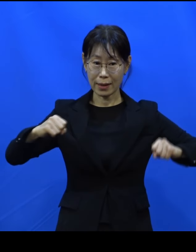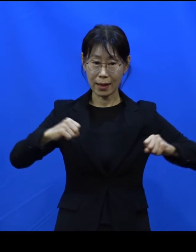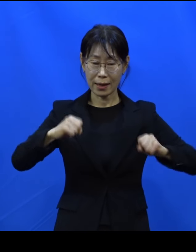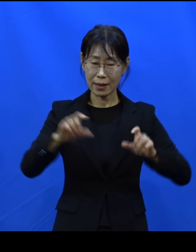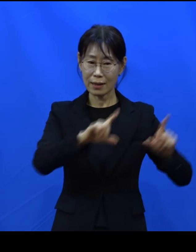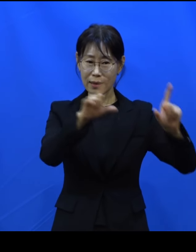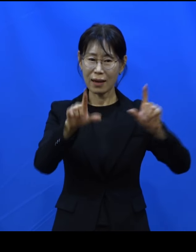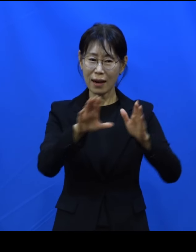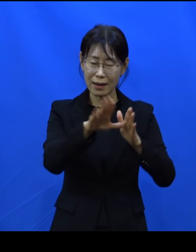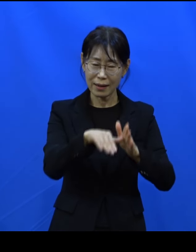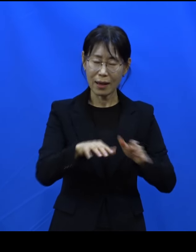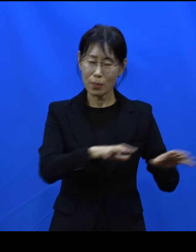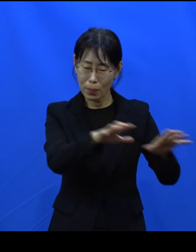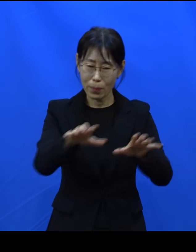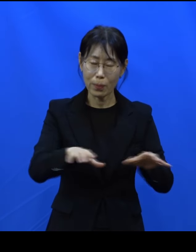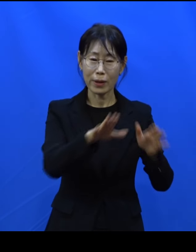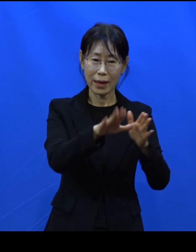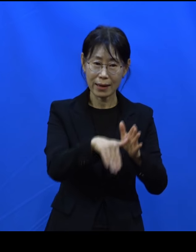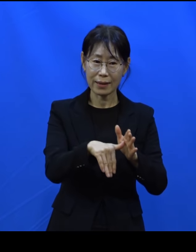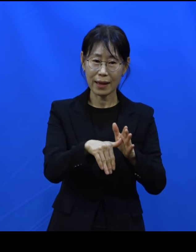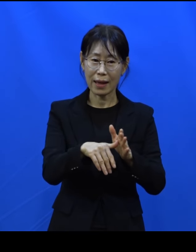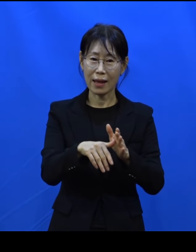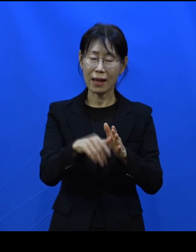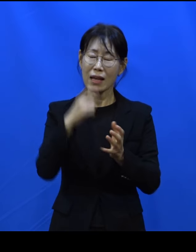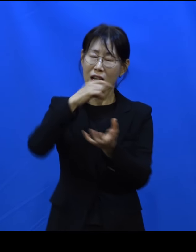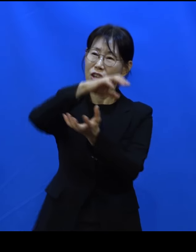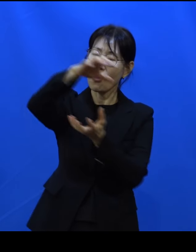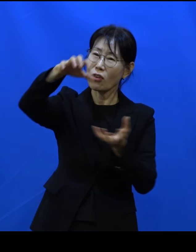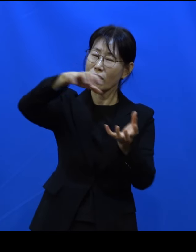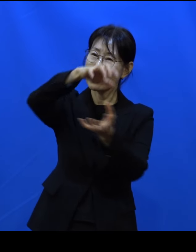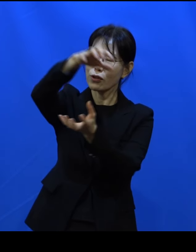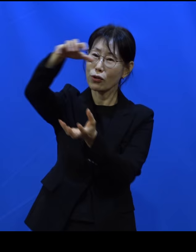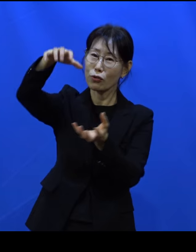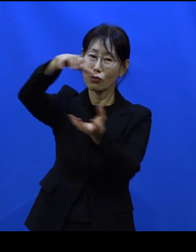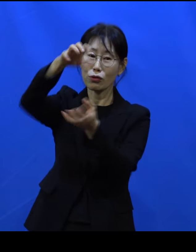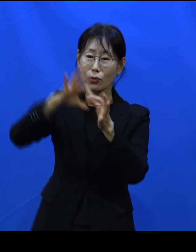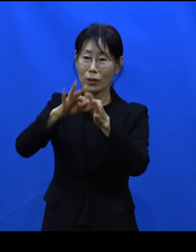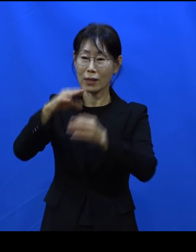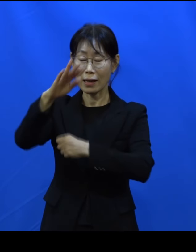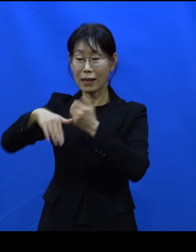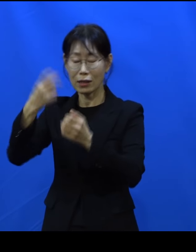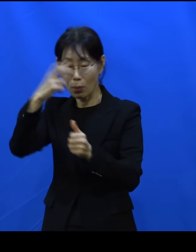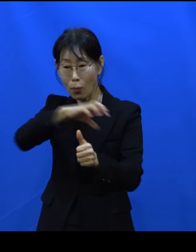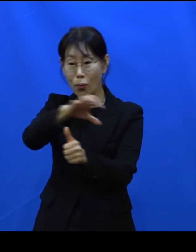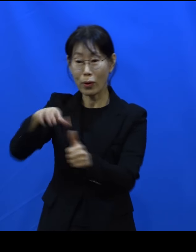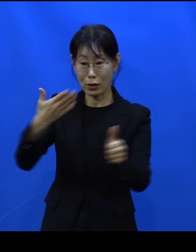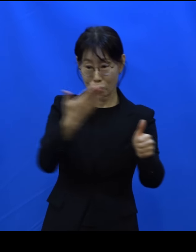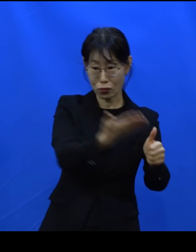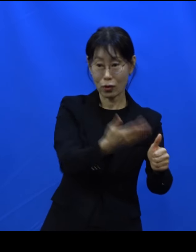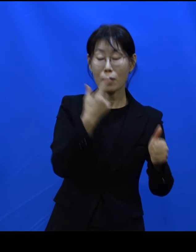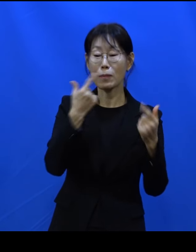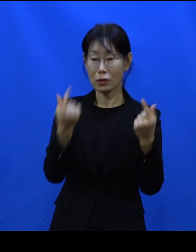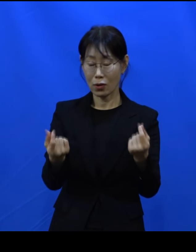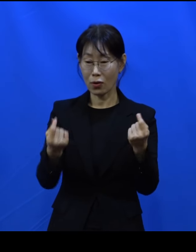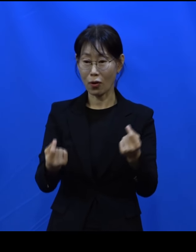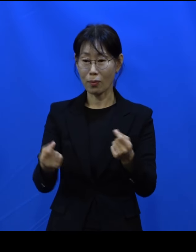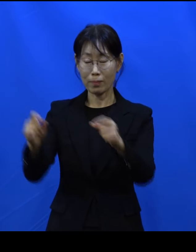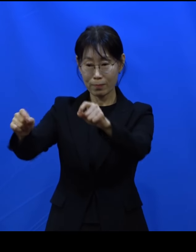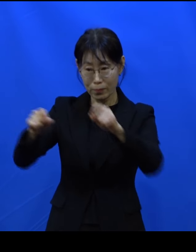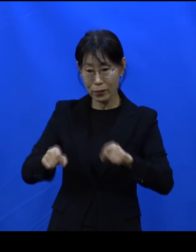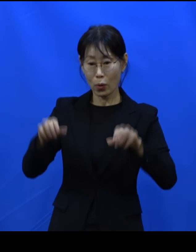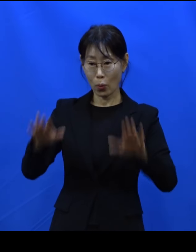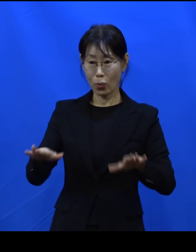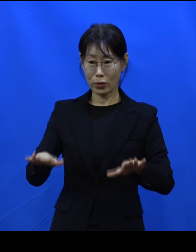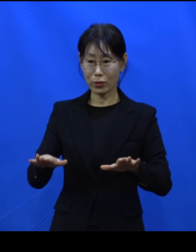여러 향품과 향기는 하나님의 영광을 의미하죠. 또 여기 향, 그죠? 향이라는 말은